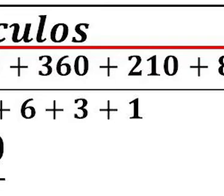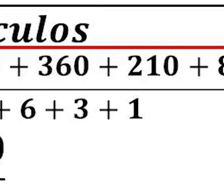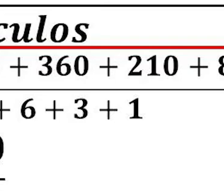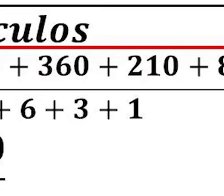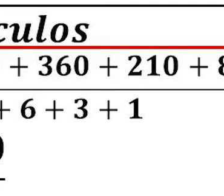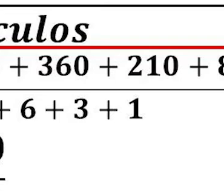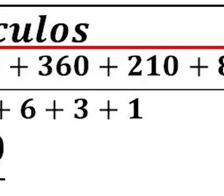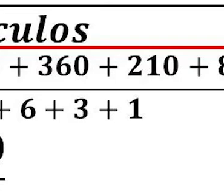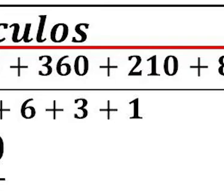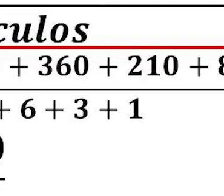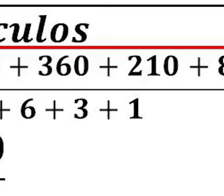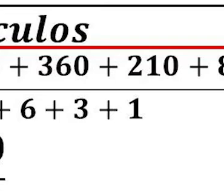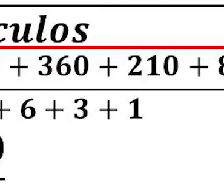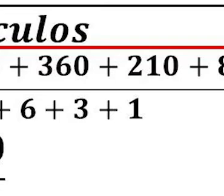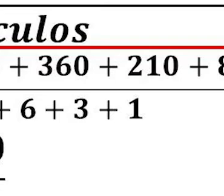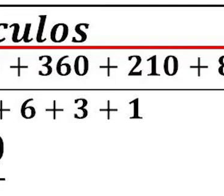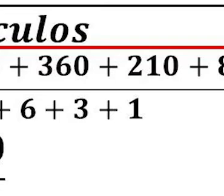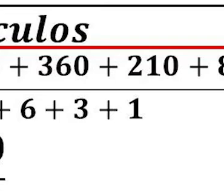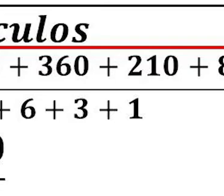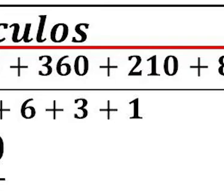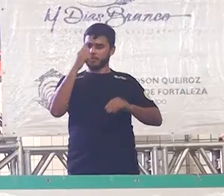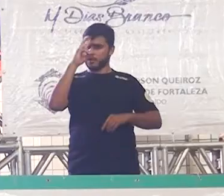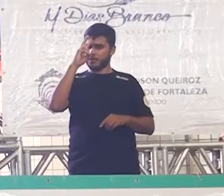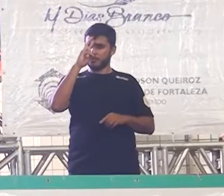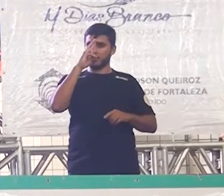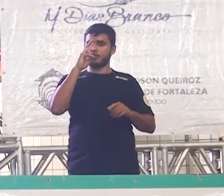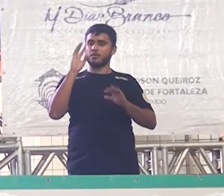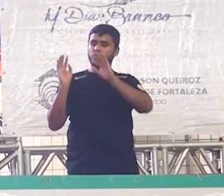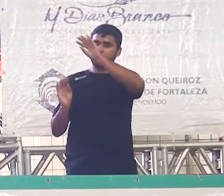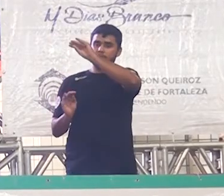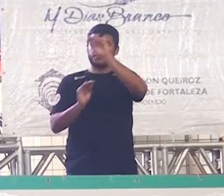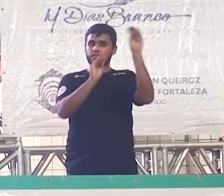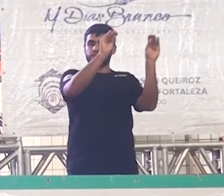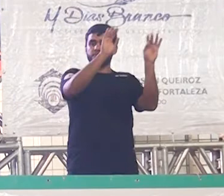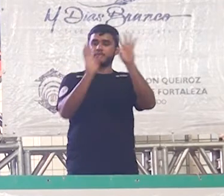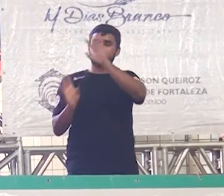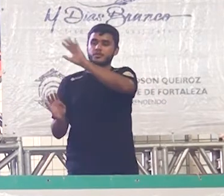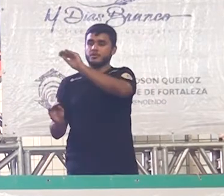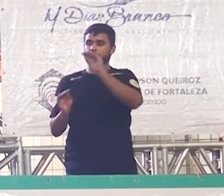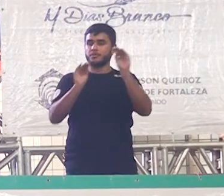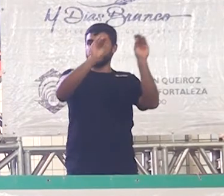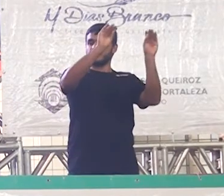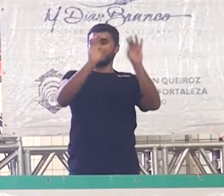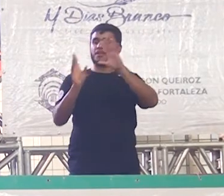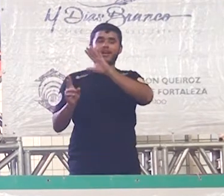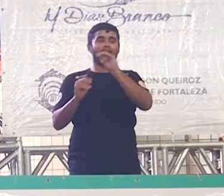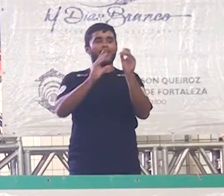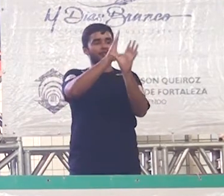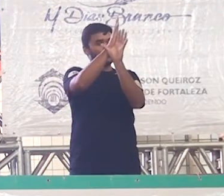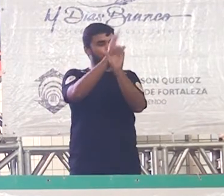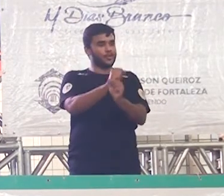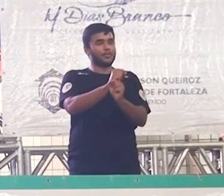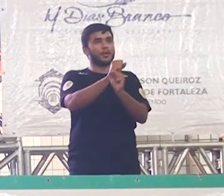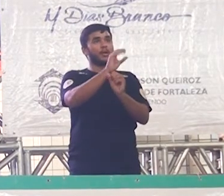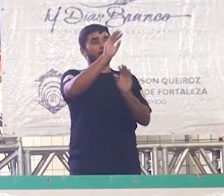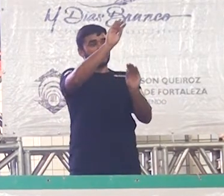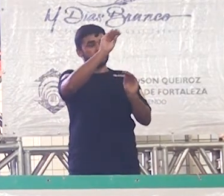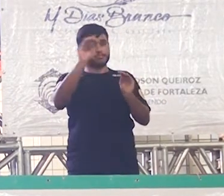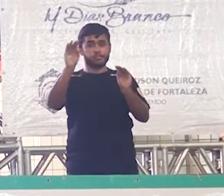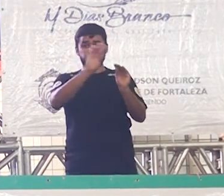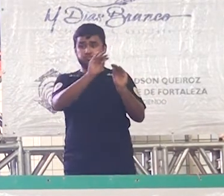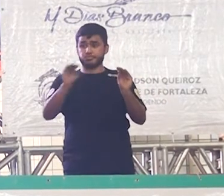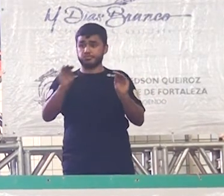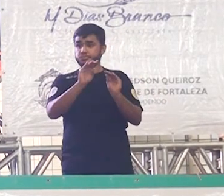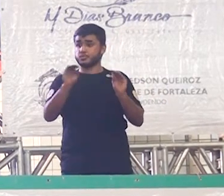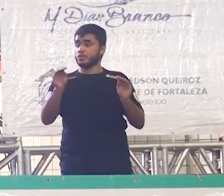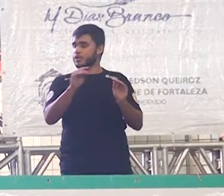gráfico, multiplicando o número de veículos vezes a velocidade de cada um deles. E aí, qual é o número de